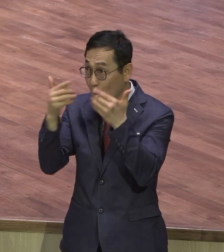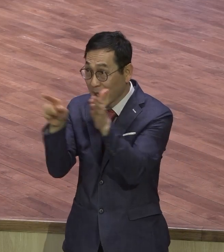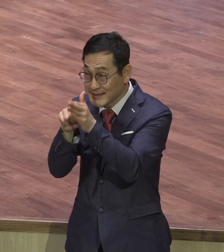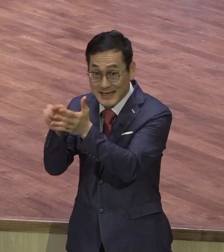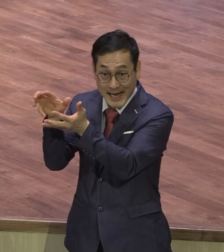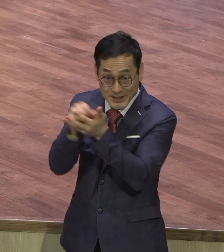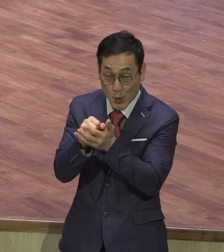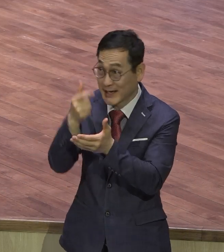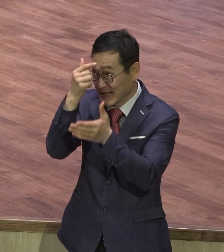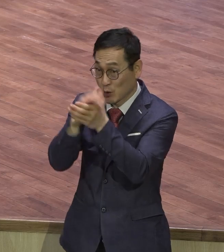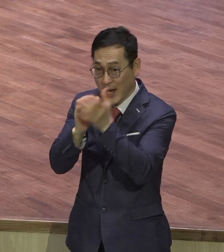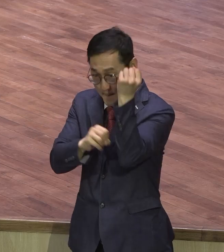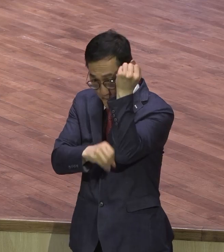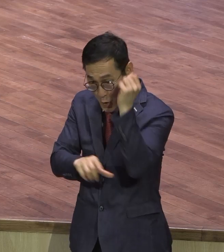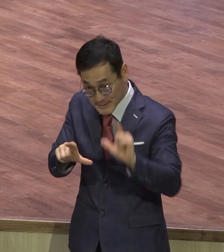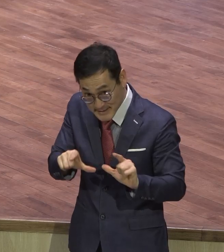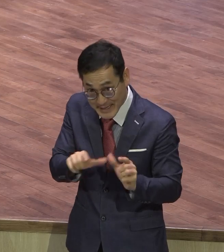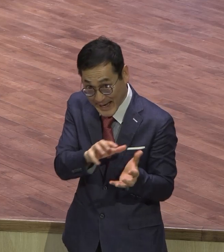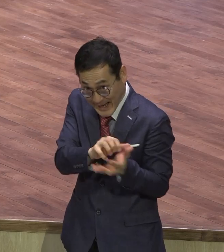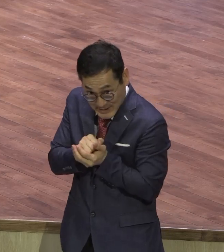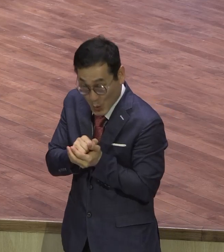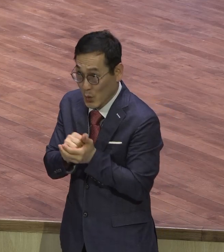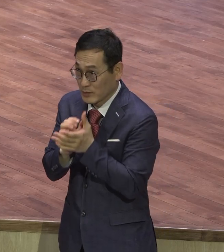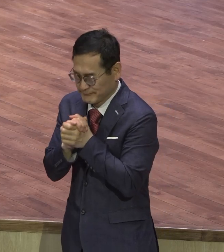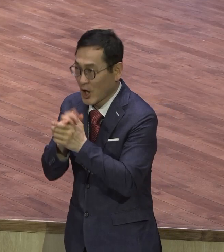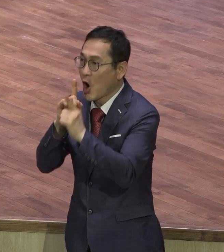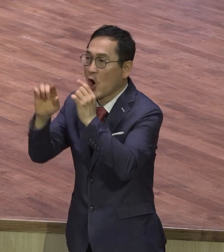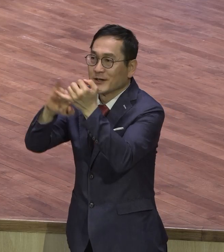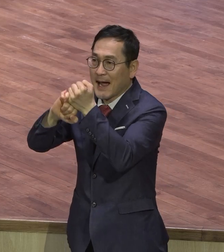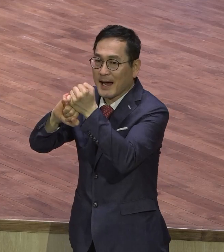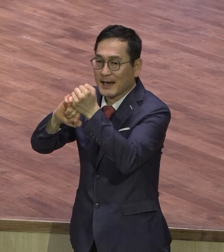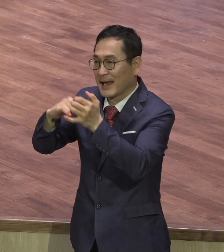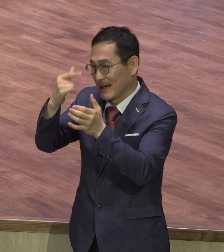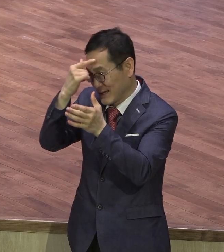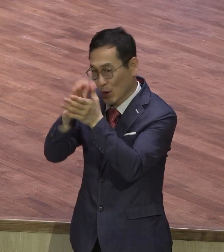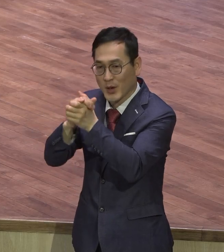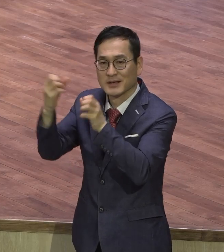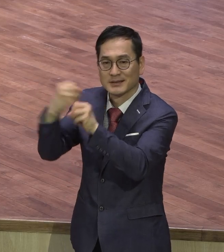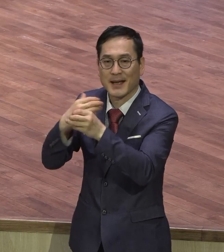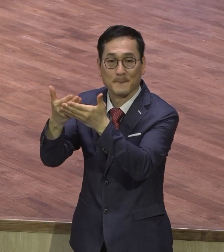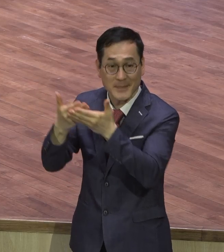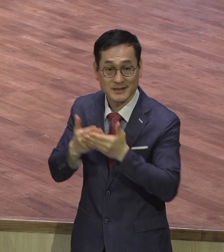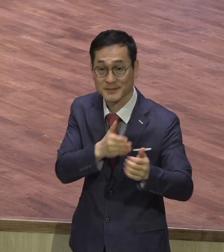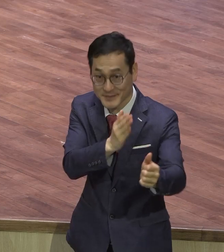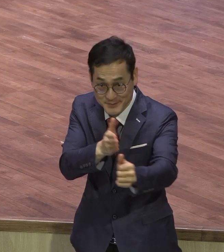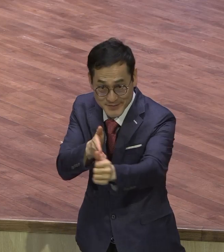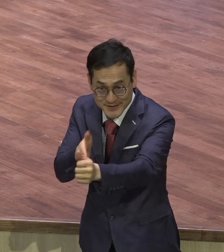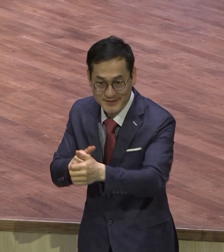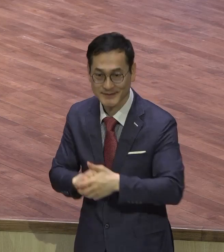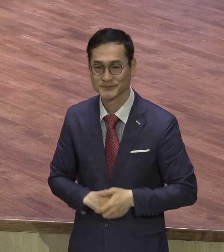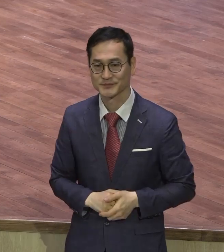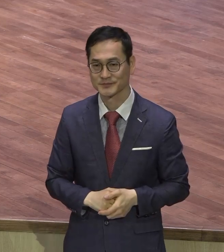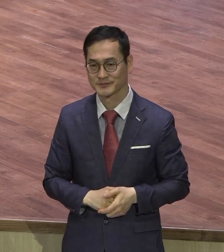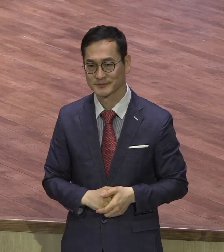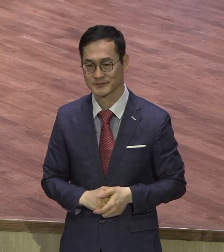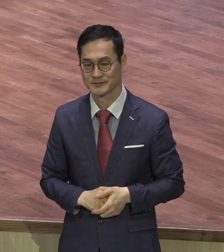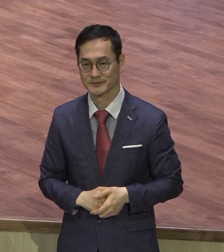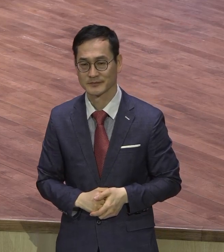본질을 붙잡는 언약 기도자가 다 되시기를 제물로 축복합니다. 두 번째로 기도의 유일한